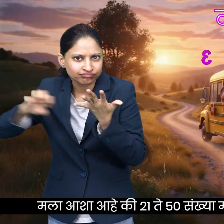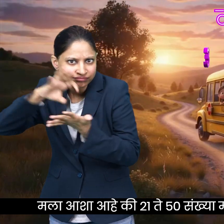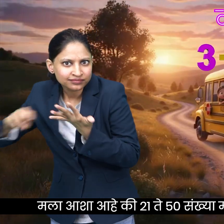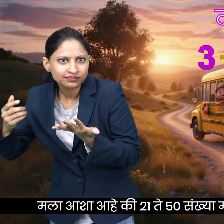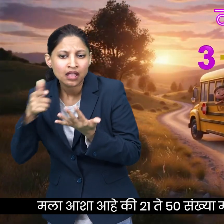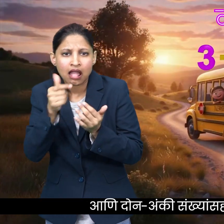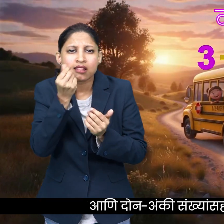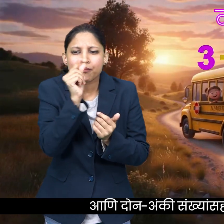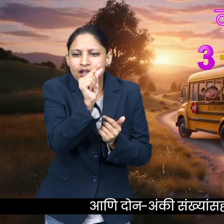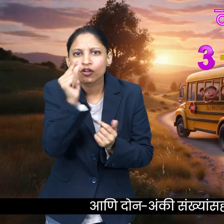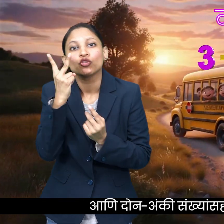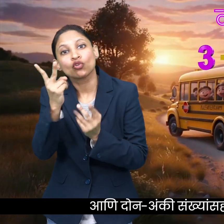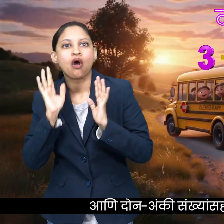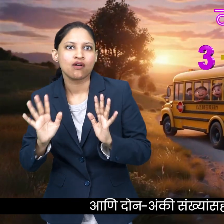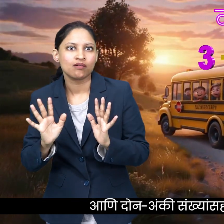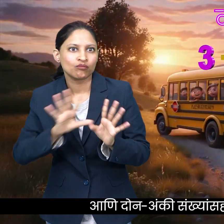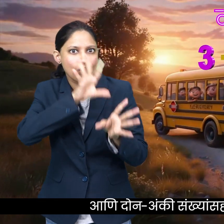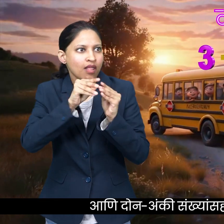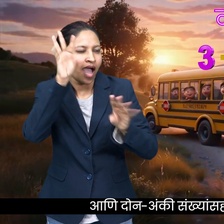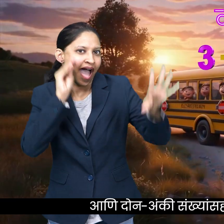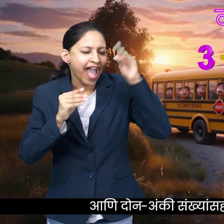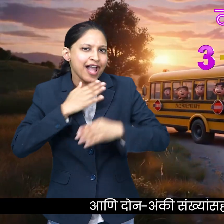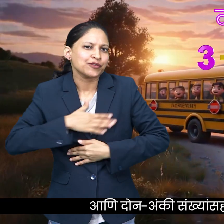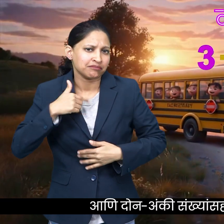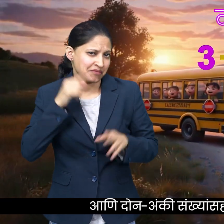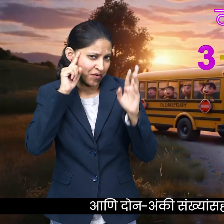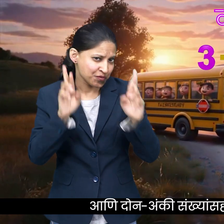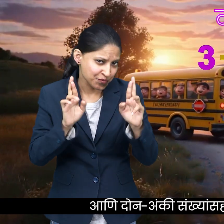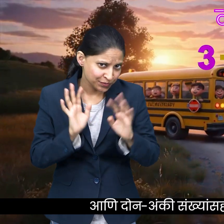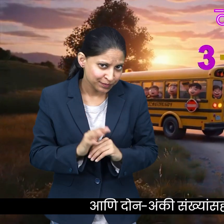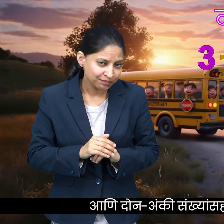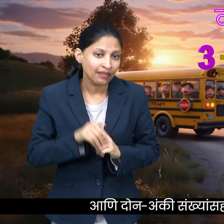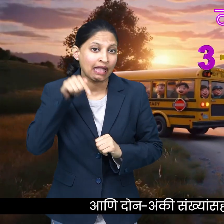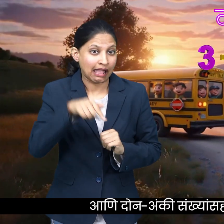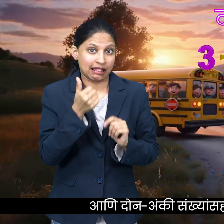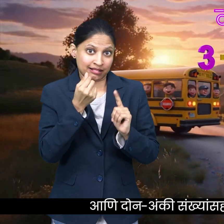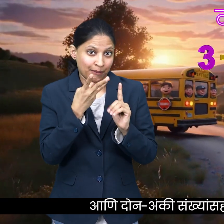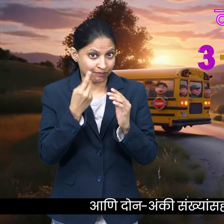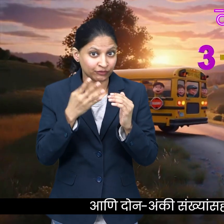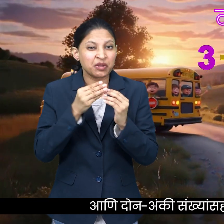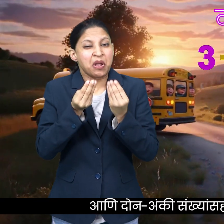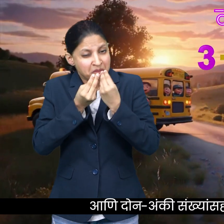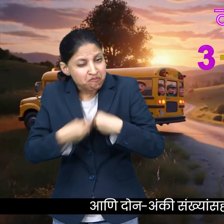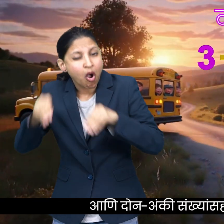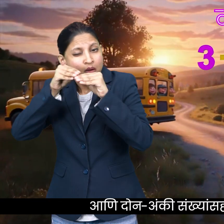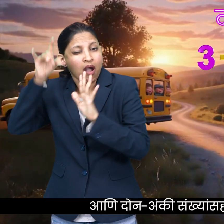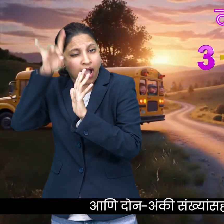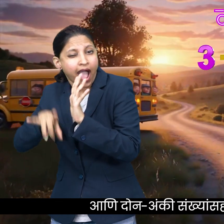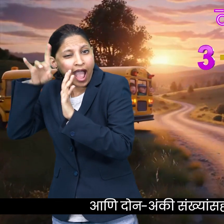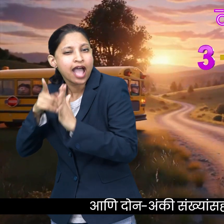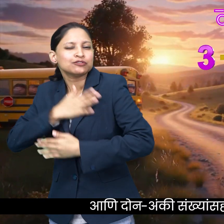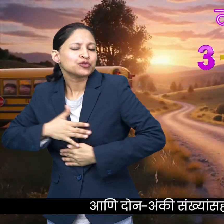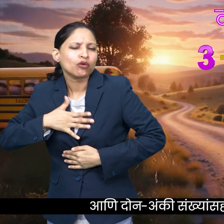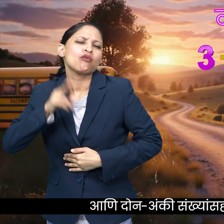फील्ड ट्रिप होती आणि 2 अंकी संख्यांसह बेरीज आणि वजाबाकी